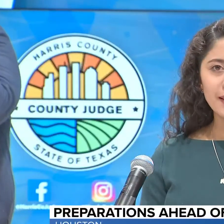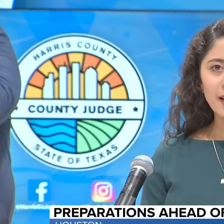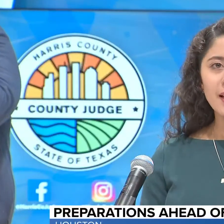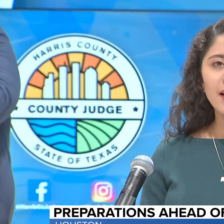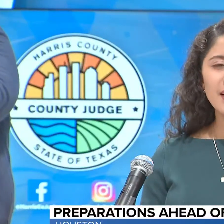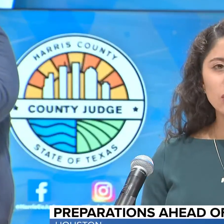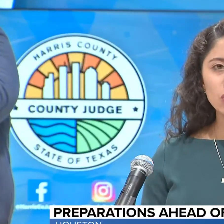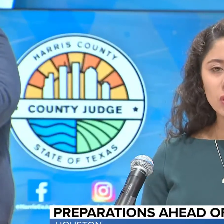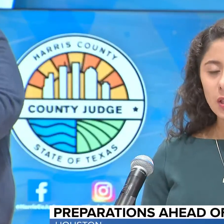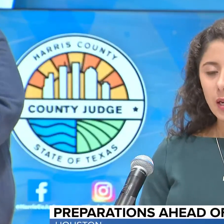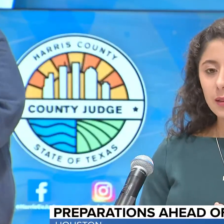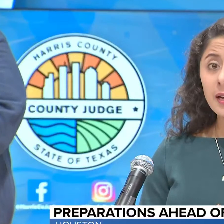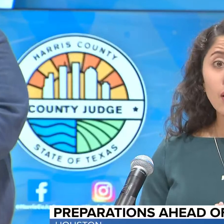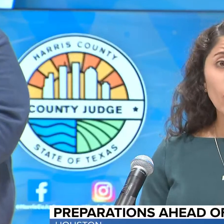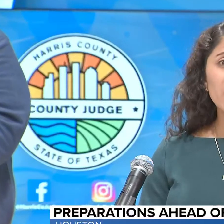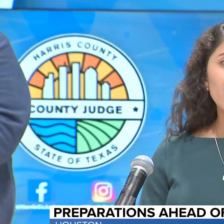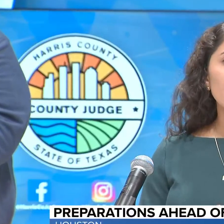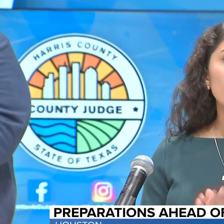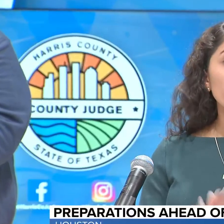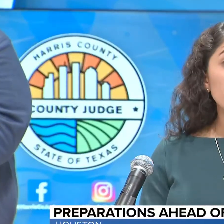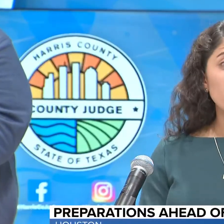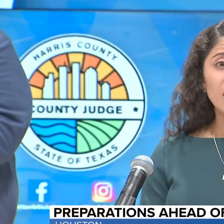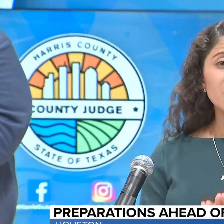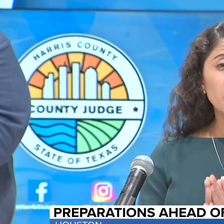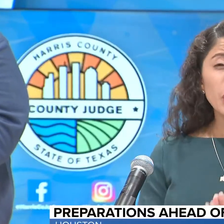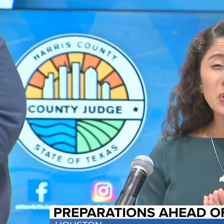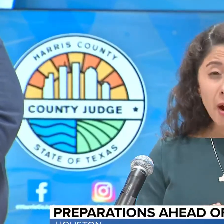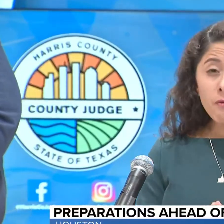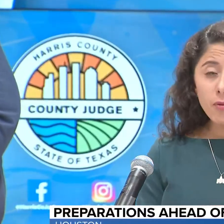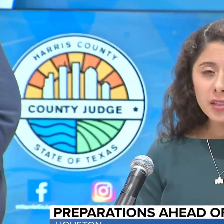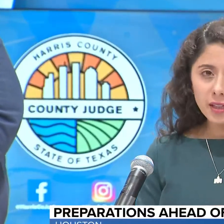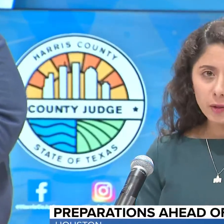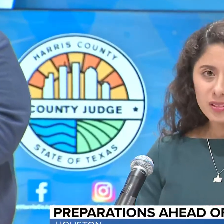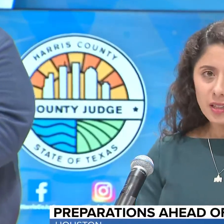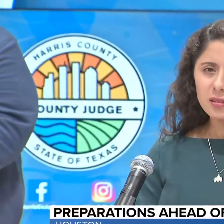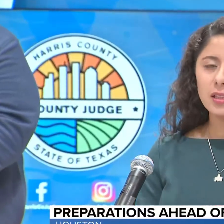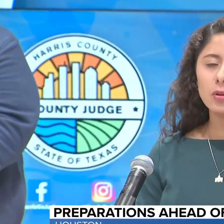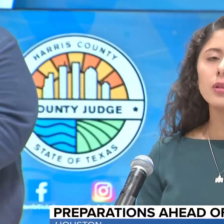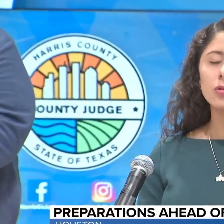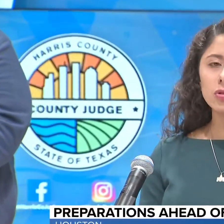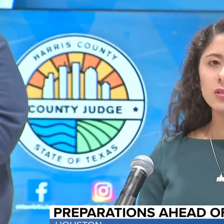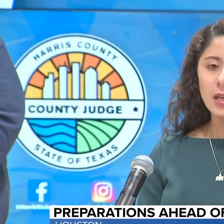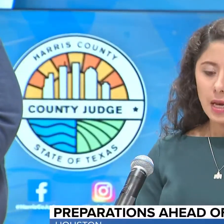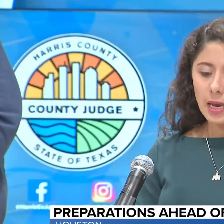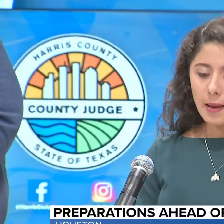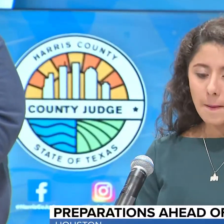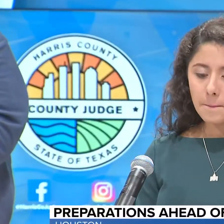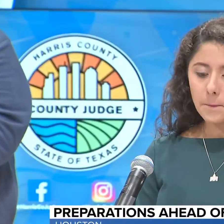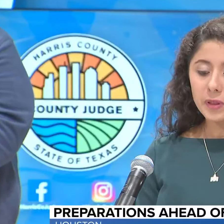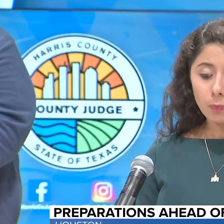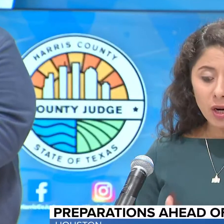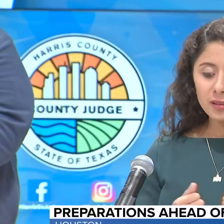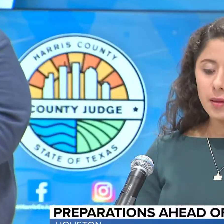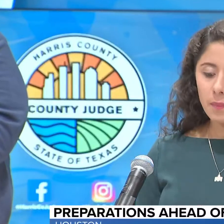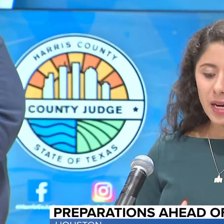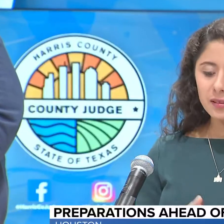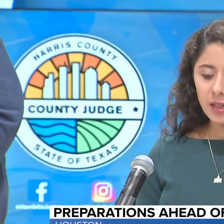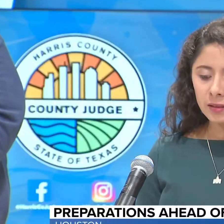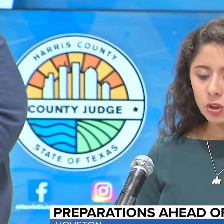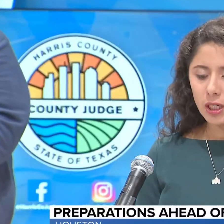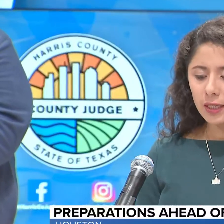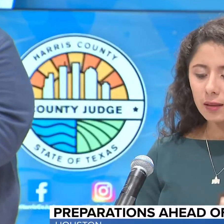con tranquilidad. Eso sí, tenga en cuenta el frío, ese frío tan fuerte que va a estar haciendo. Entonces, pues